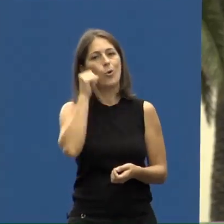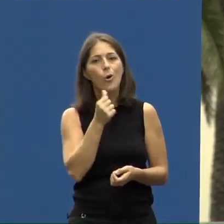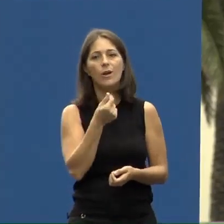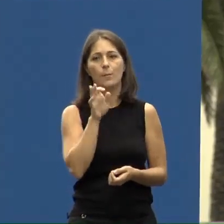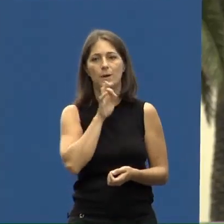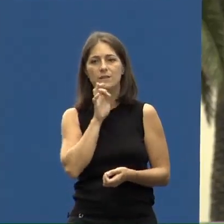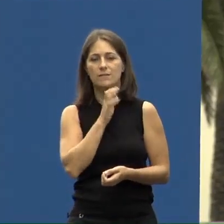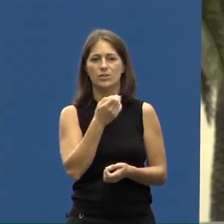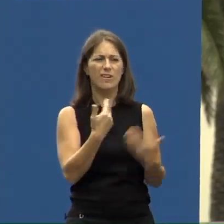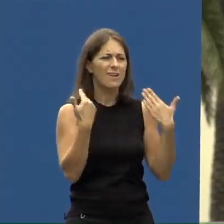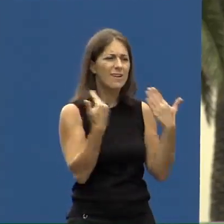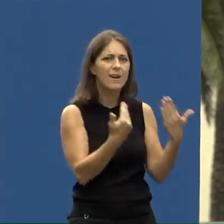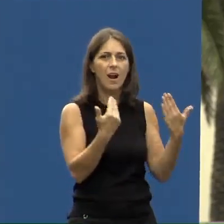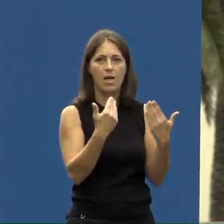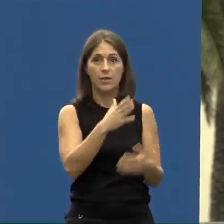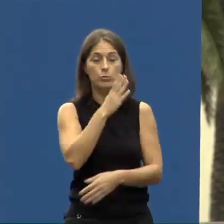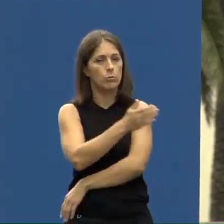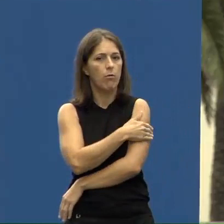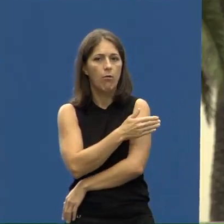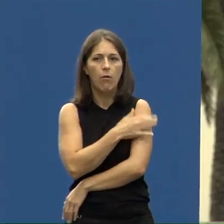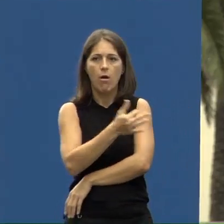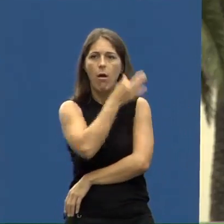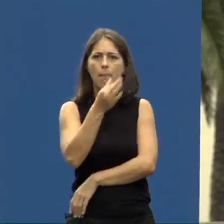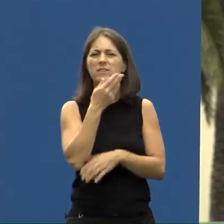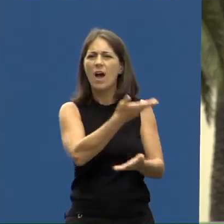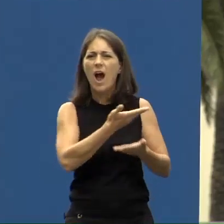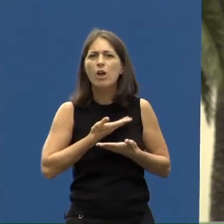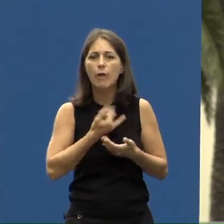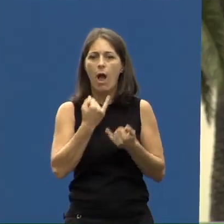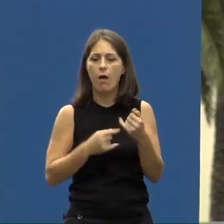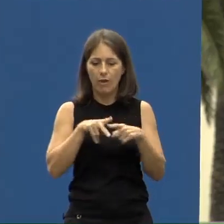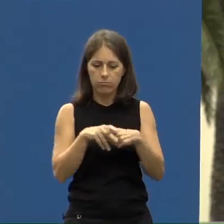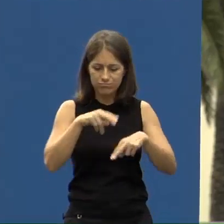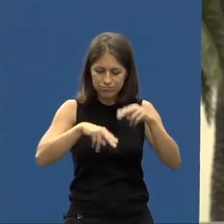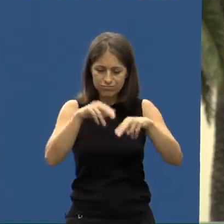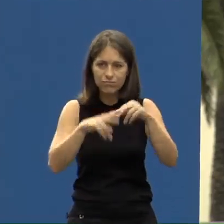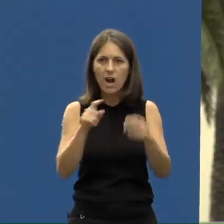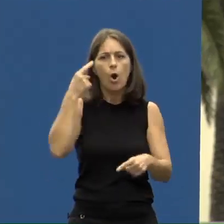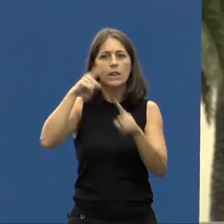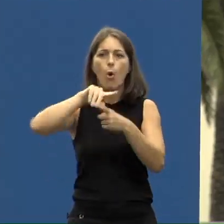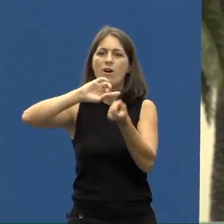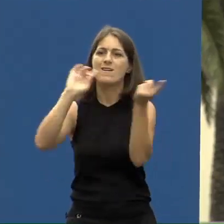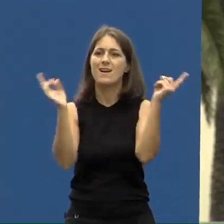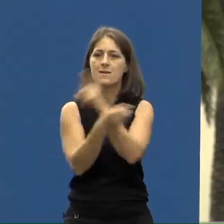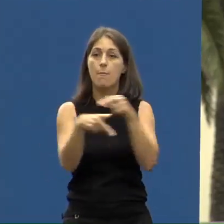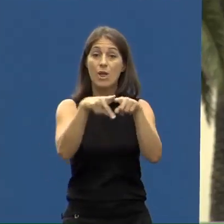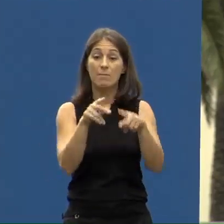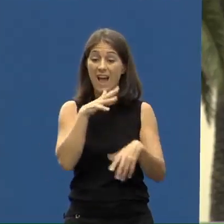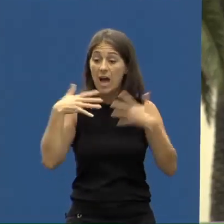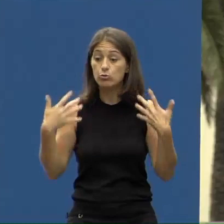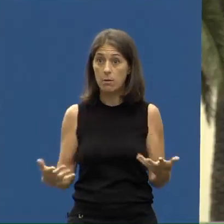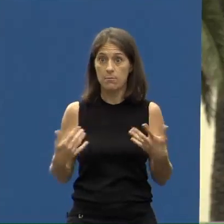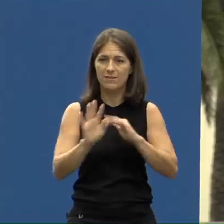grazas a Martiño, grazas por estar aí, grazas por axudarnos a construir esta ferramenta do cambio, esta ferramenta que é hoxe